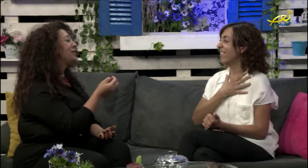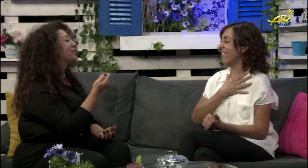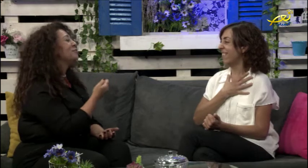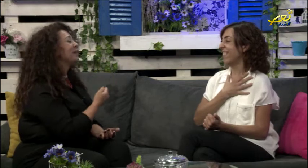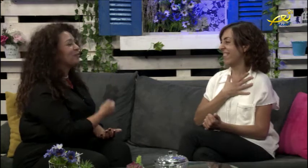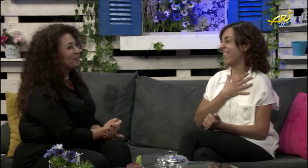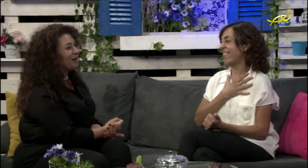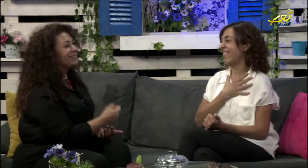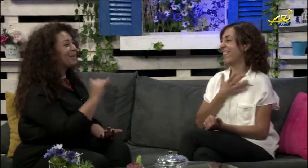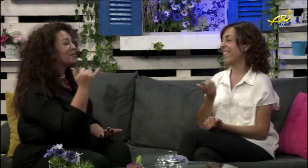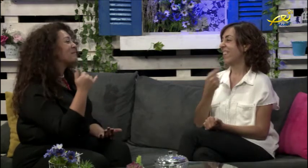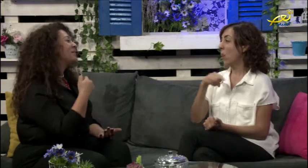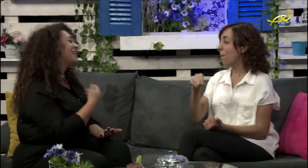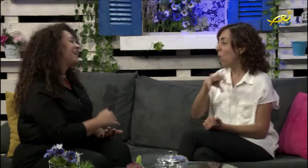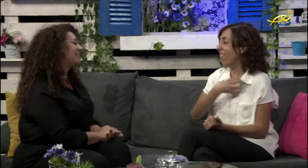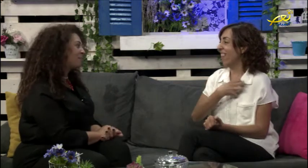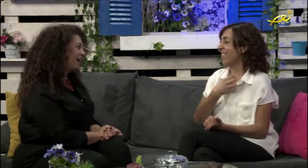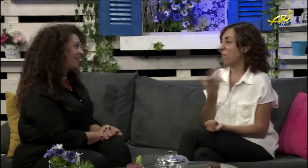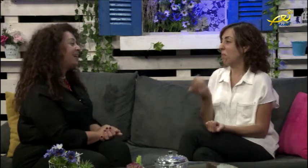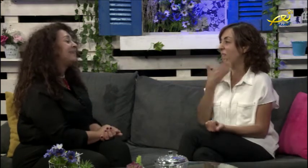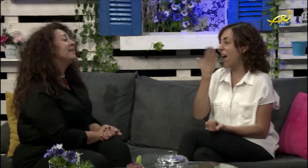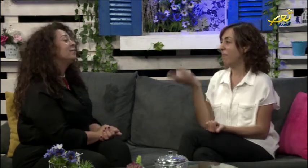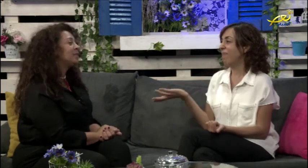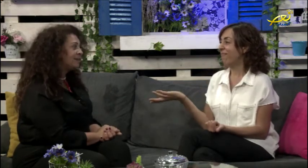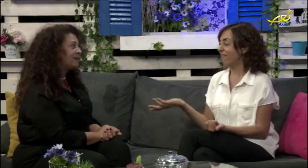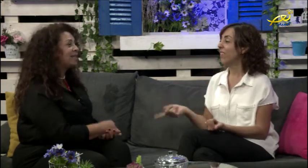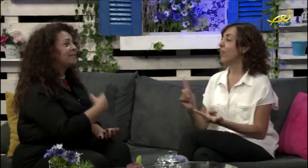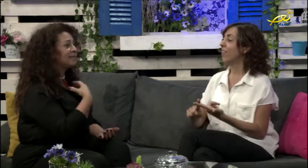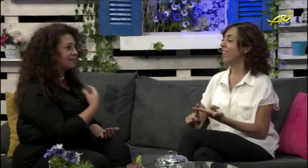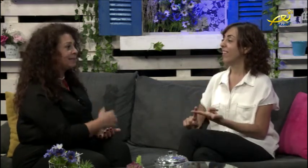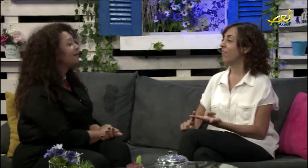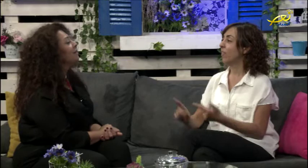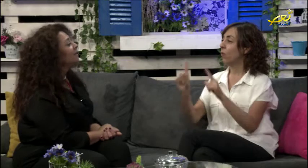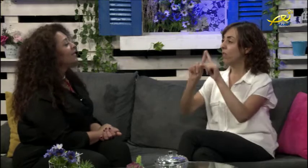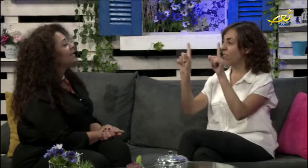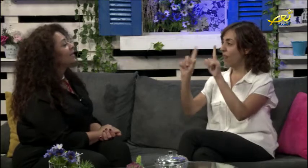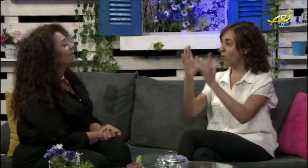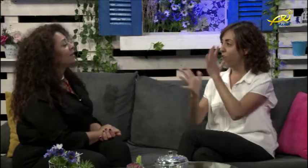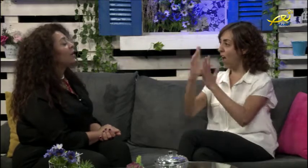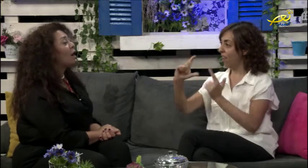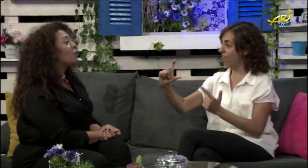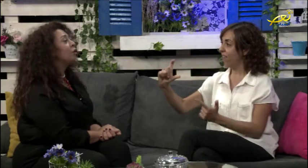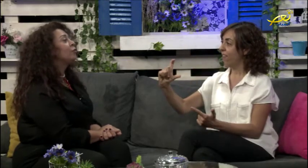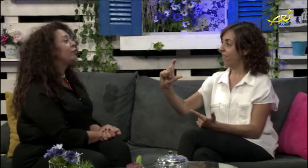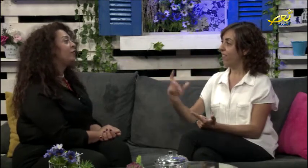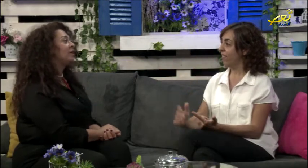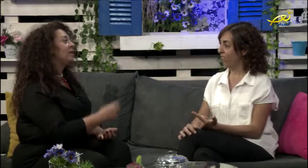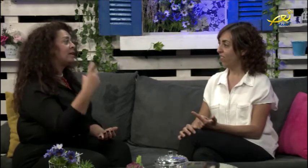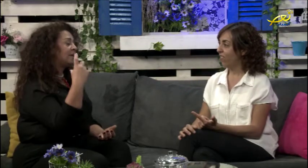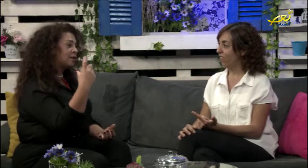شو مكتوب حتى لو كان باللغة تبعنا، هيدي لغة وطننا، هيدي لغتنا. أو يكون في